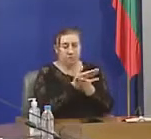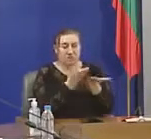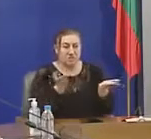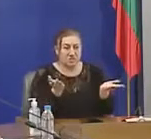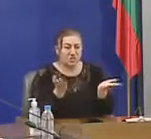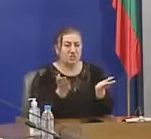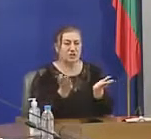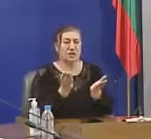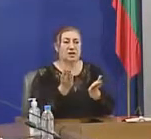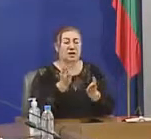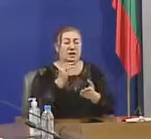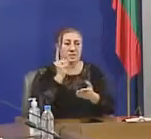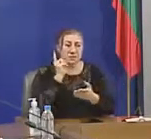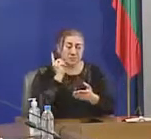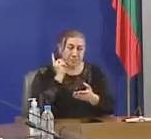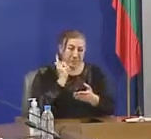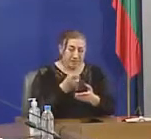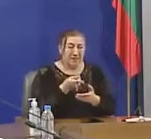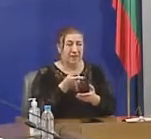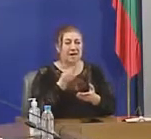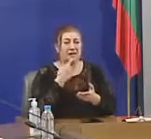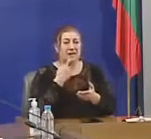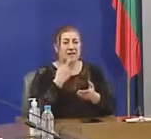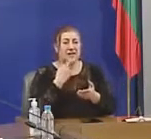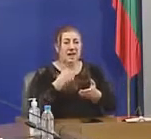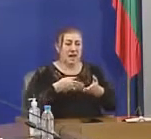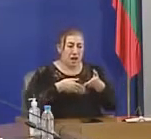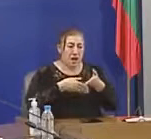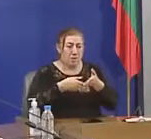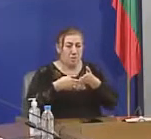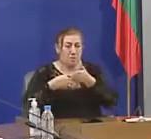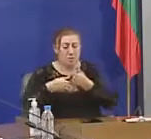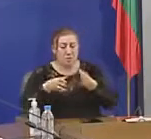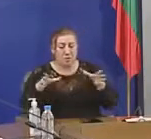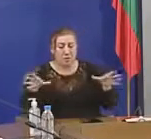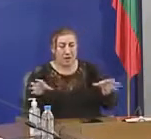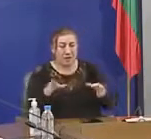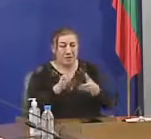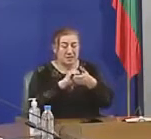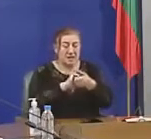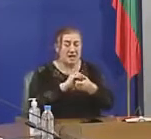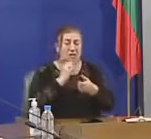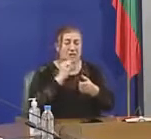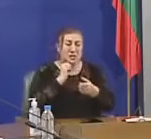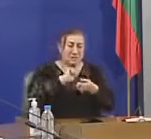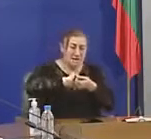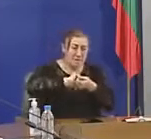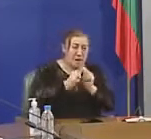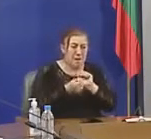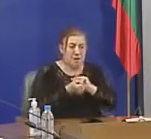Нека да помогнем заедно да се преборим с коронавирусната инфекция.